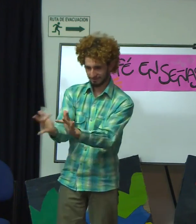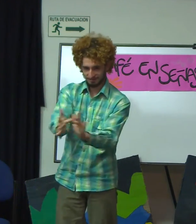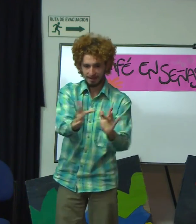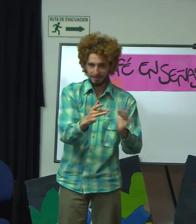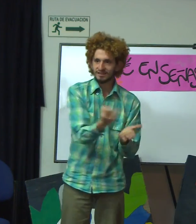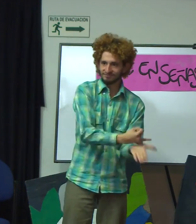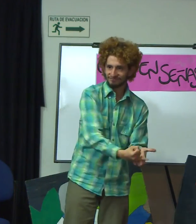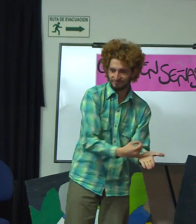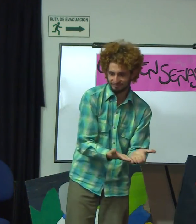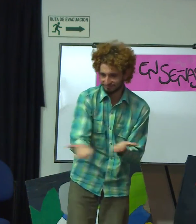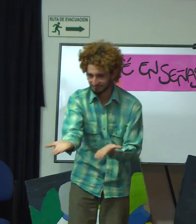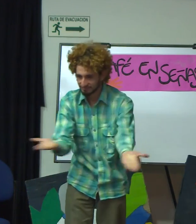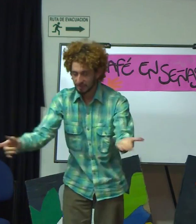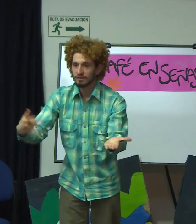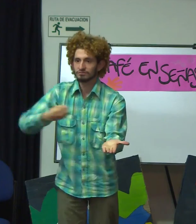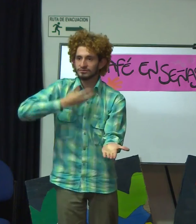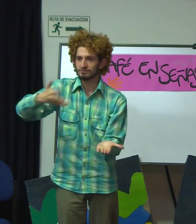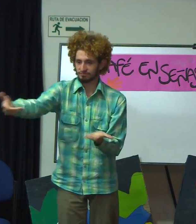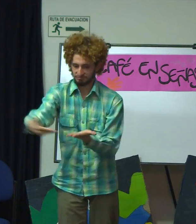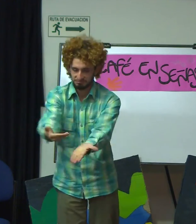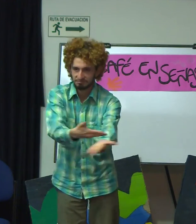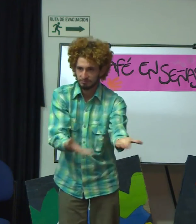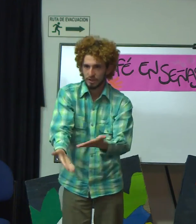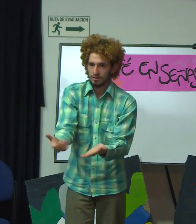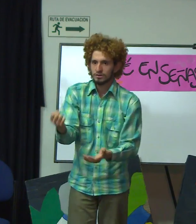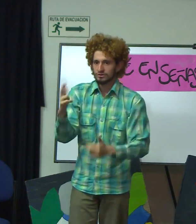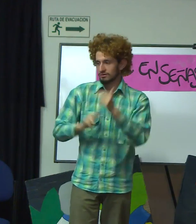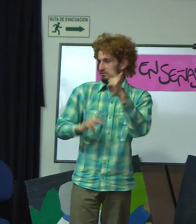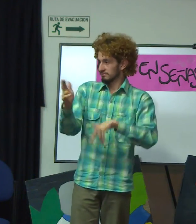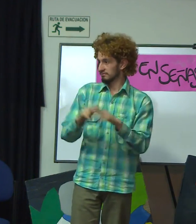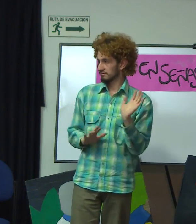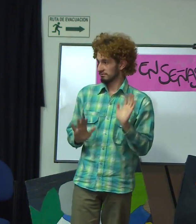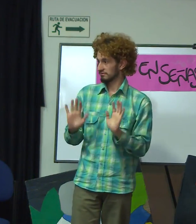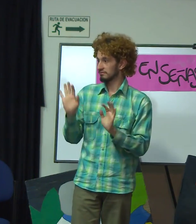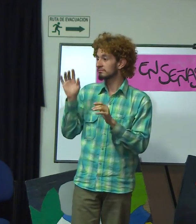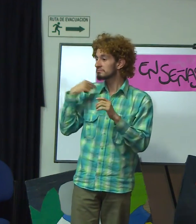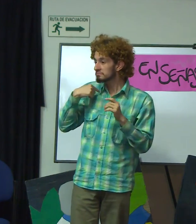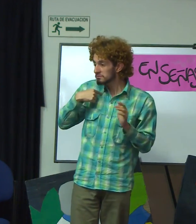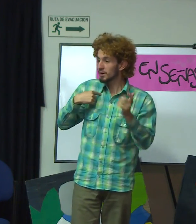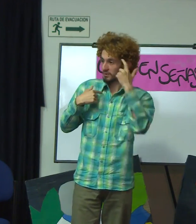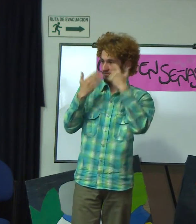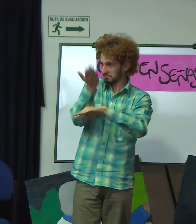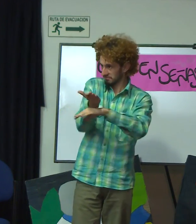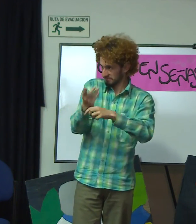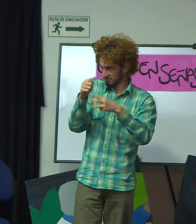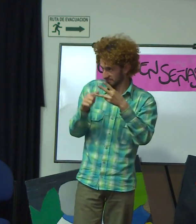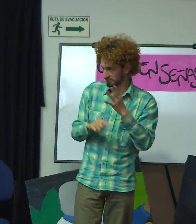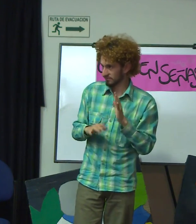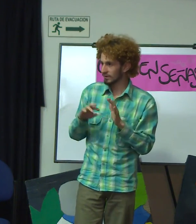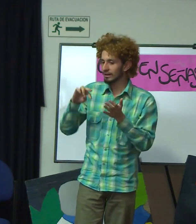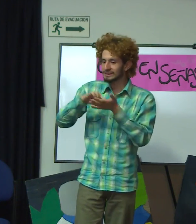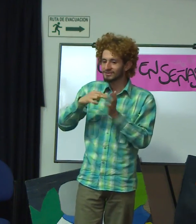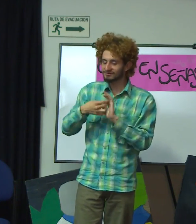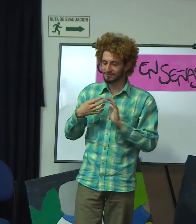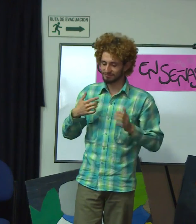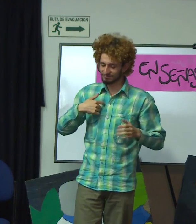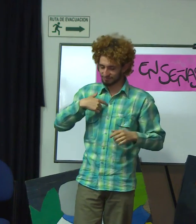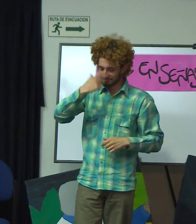que identificar esos elementos propios y recogerlos de acuerdo a cada escenario, y eso permitiría esa construcción. Esa sería